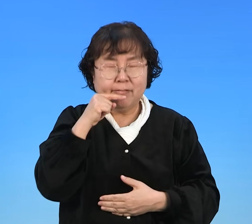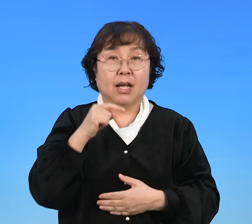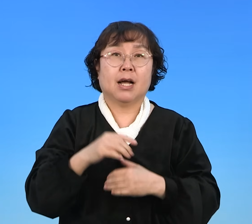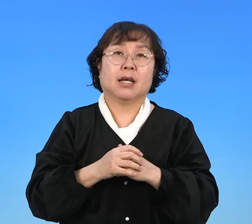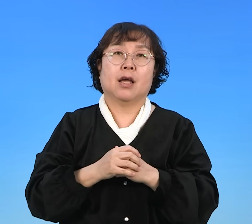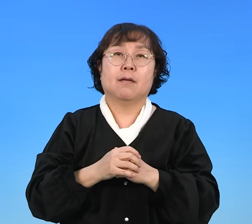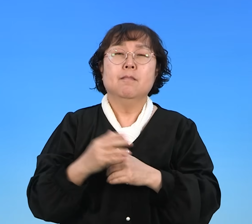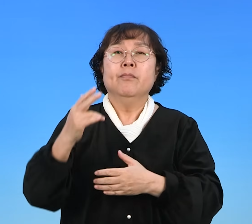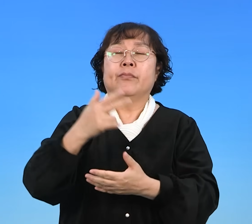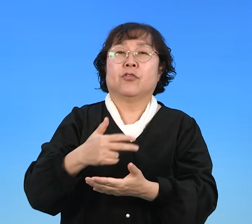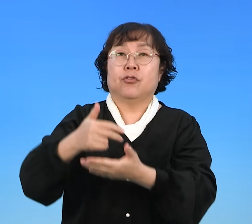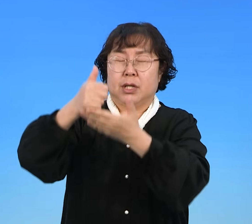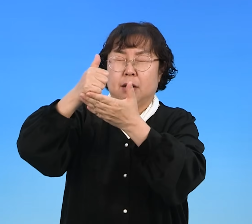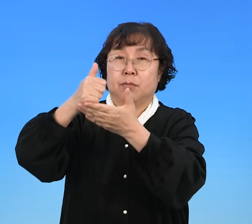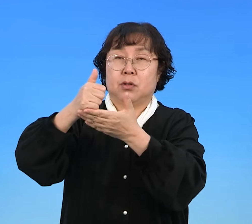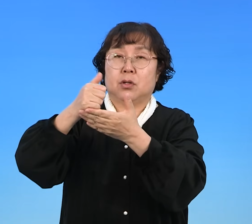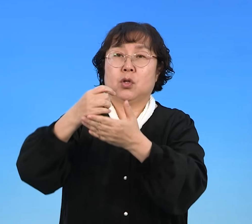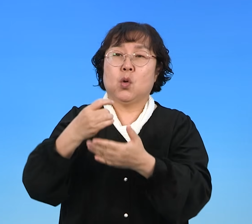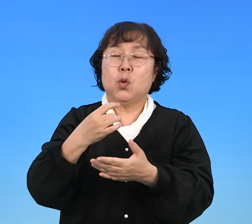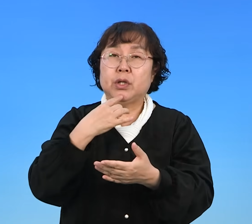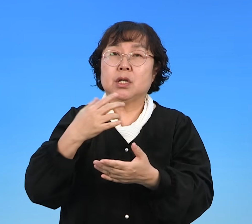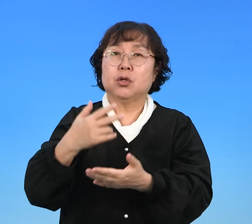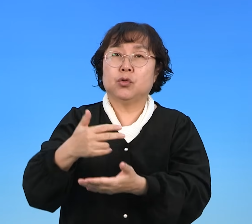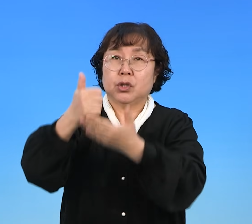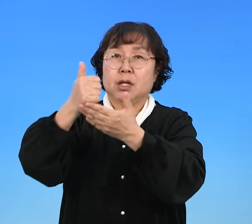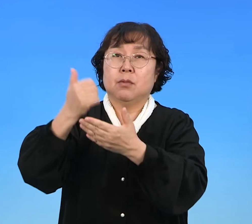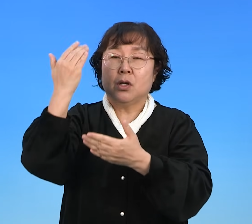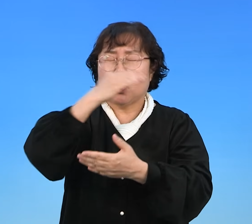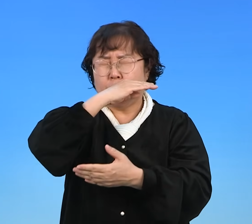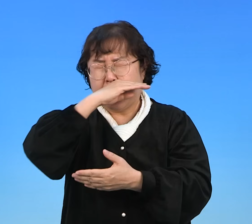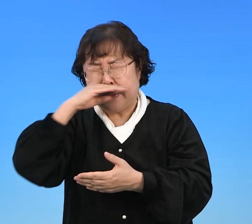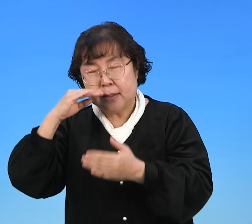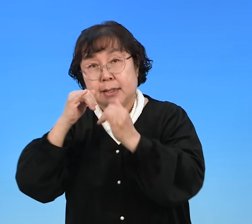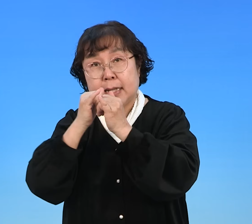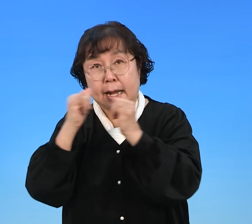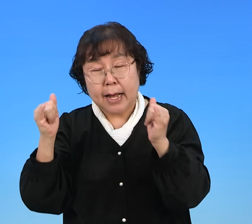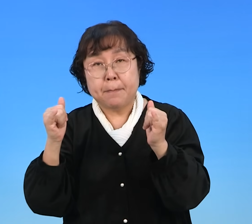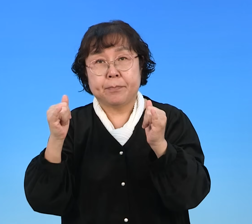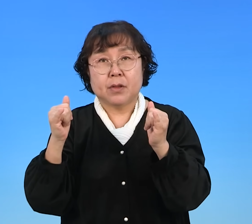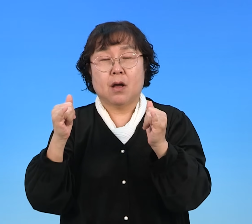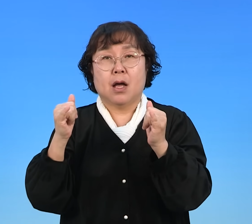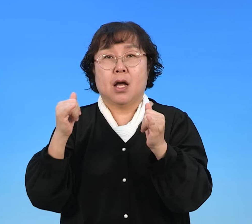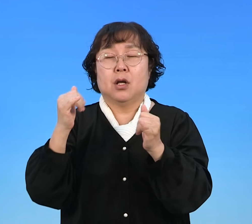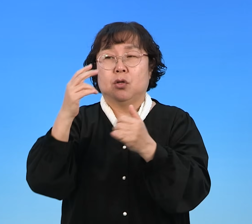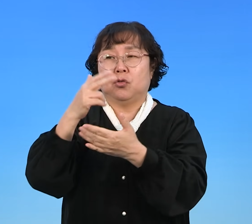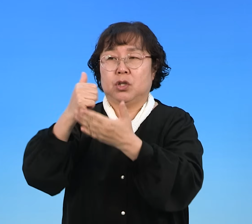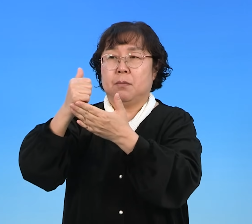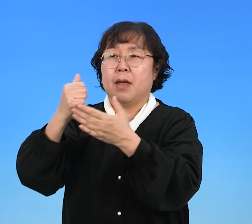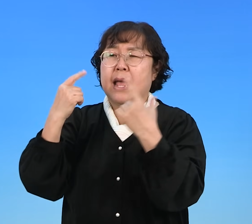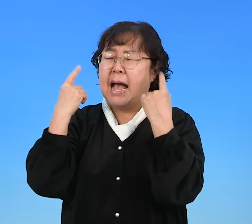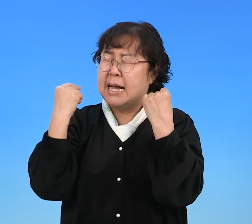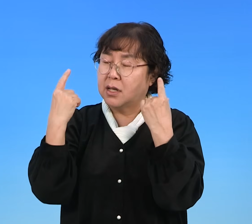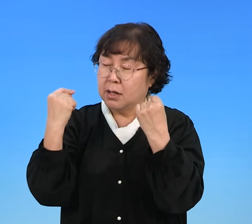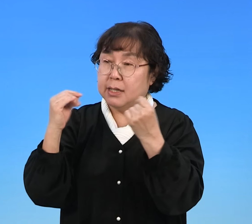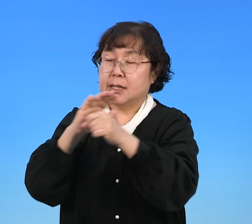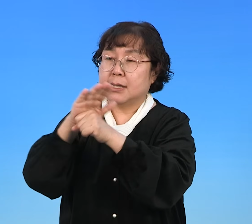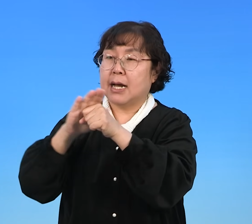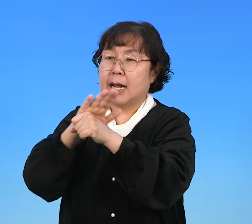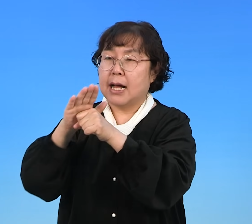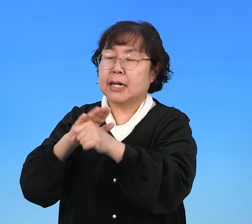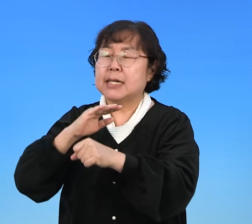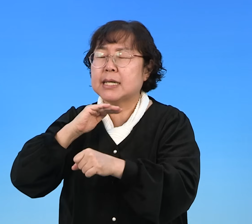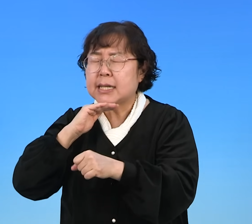철저하게 주님은 오직 주님을 경외하는 사람과 주님의 한결같은 사랑을